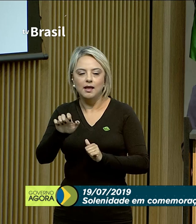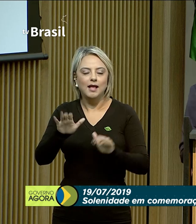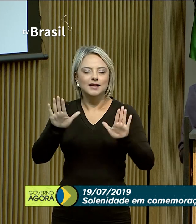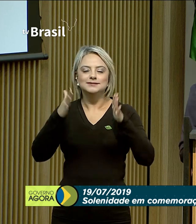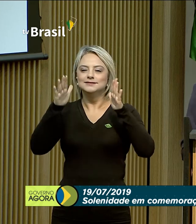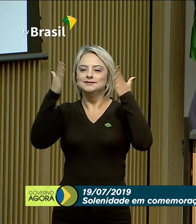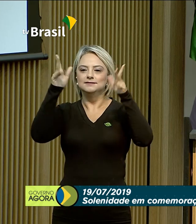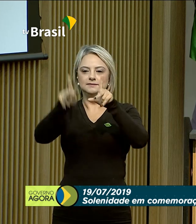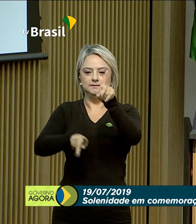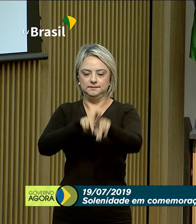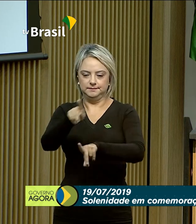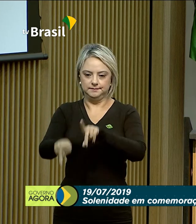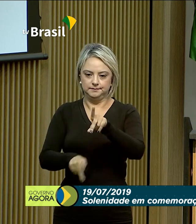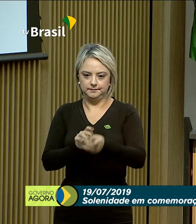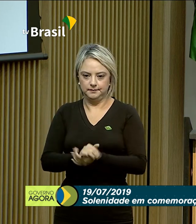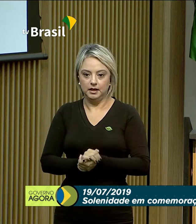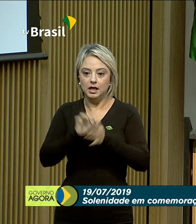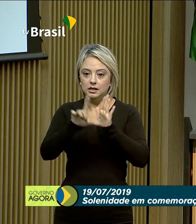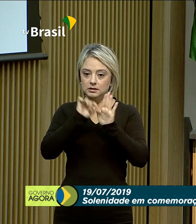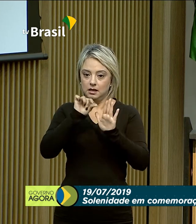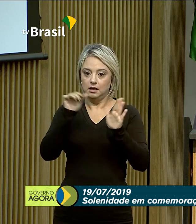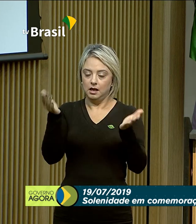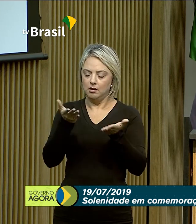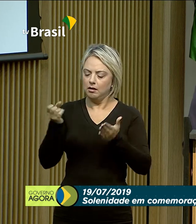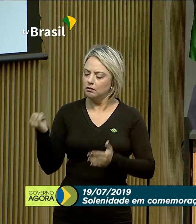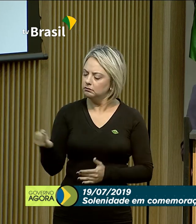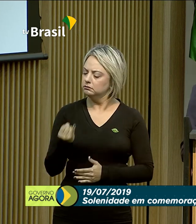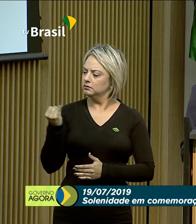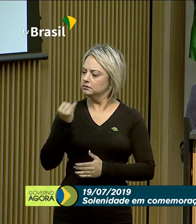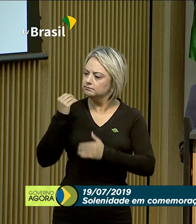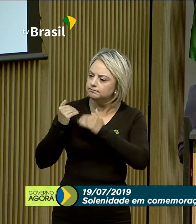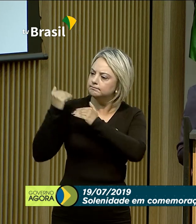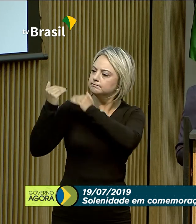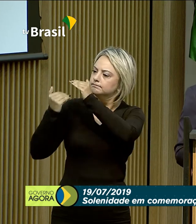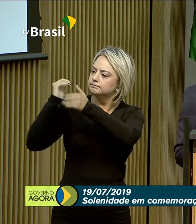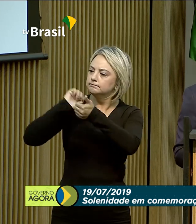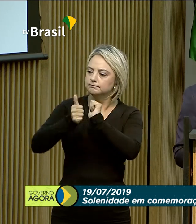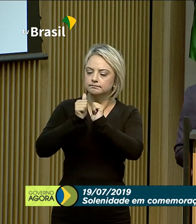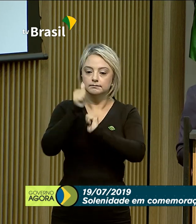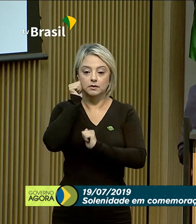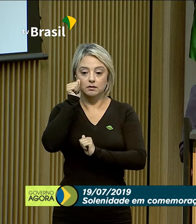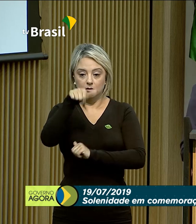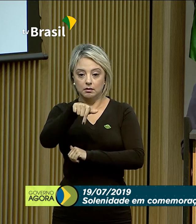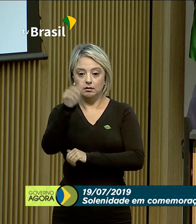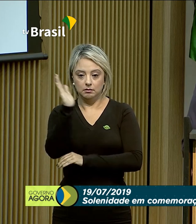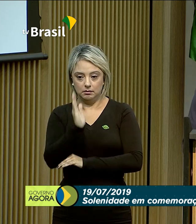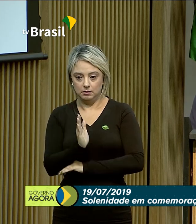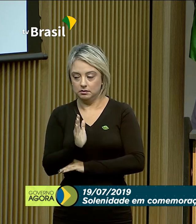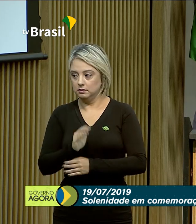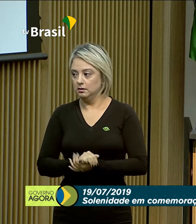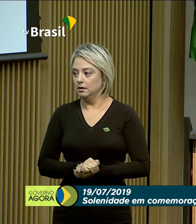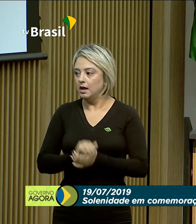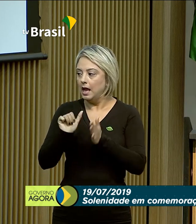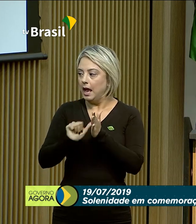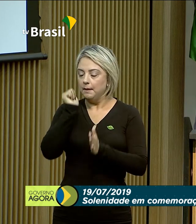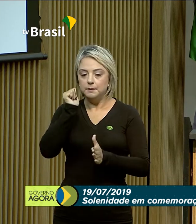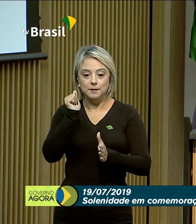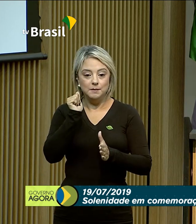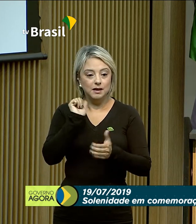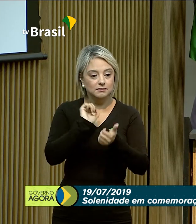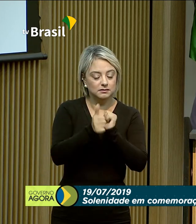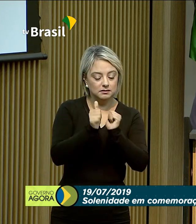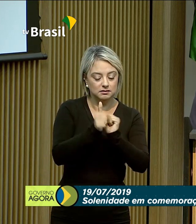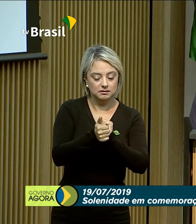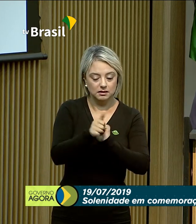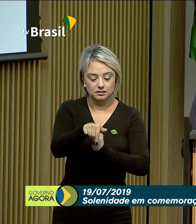povo. Destaco agora a importância e o crescimento do futebol feminino no Brasil. A primeira partida do